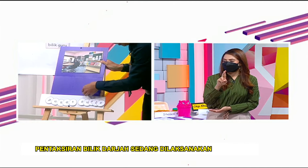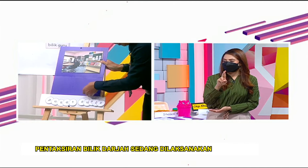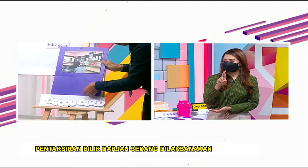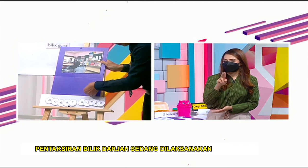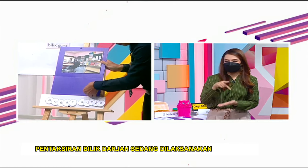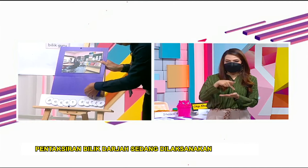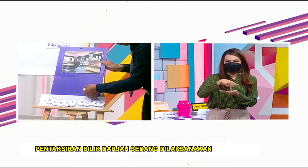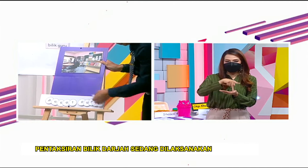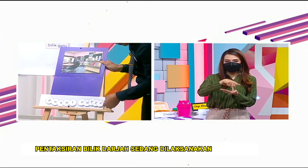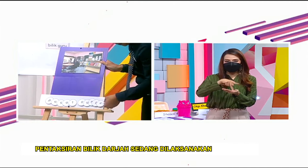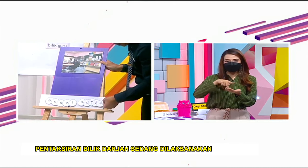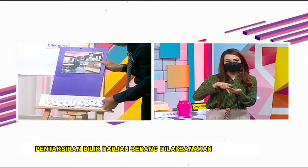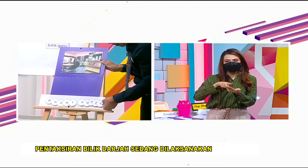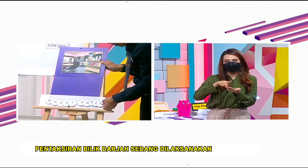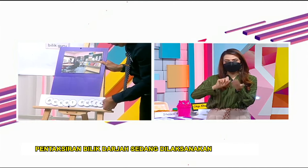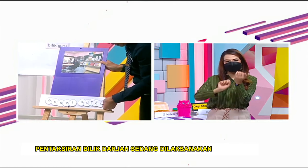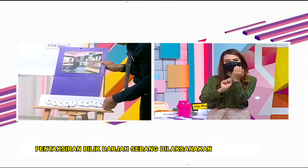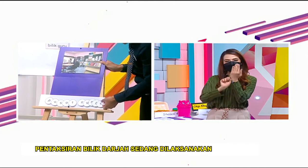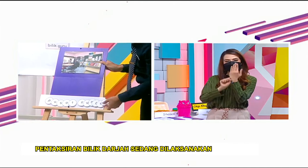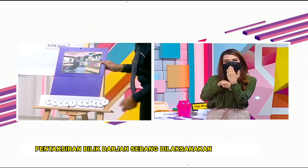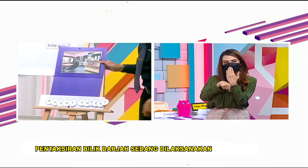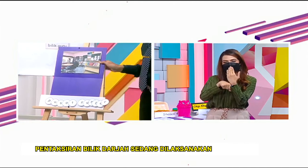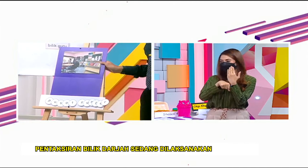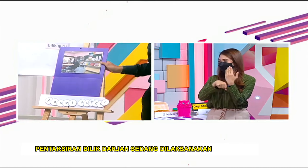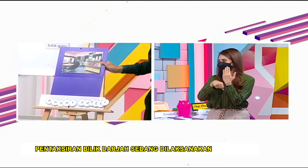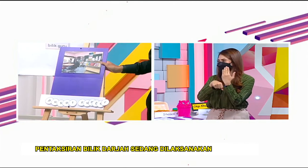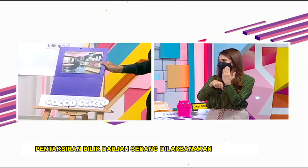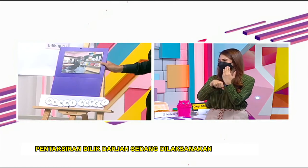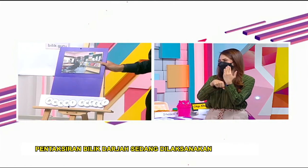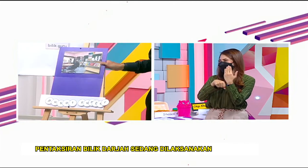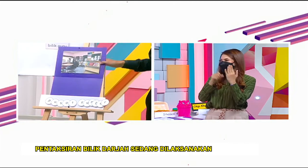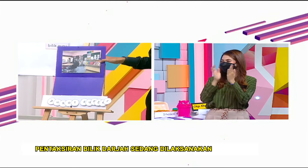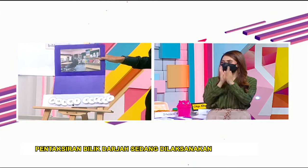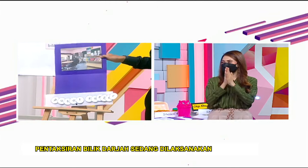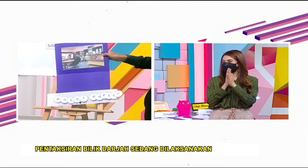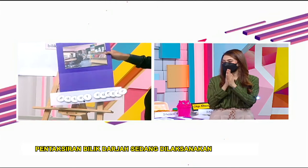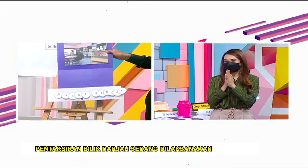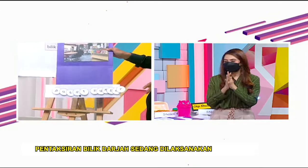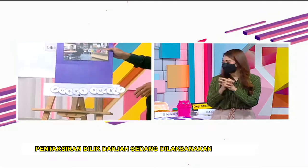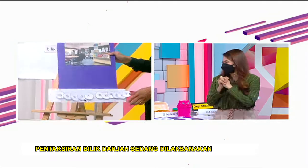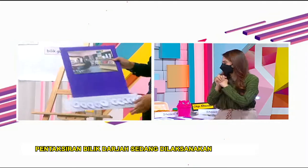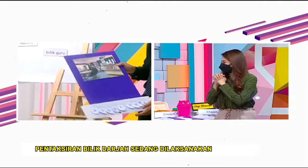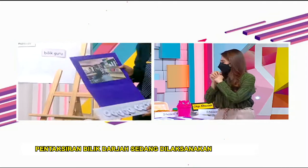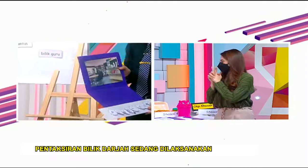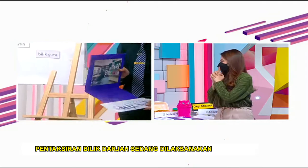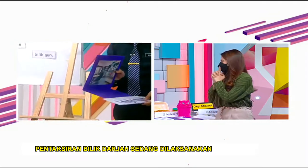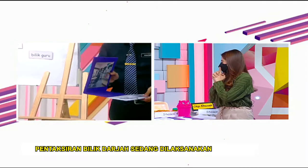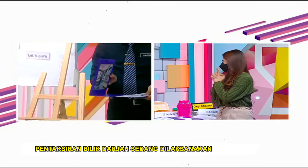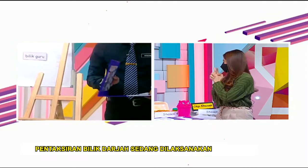R. Pusat. Okey. Pusat. Sumber. Betul. Rasa-rasa Kak Ellie kat mana ni kita nak letak ni? Pusat